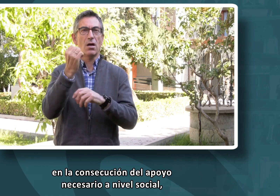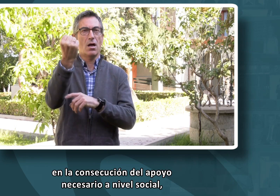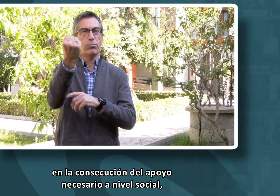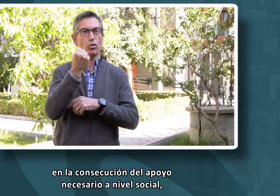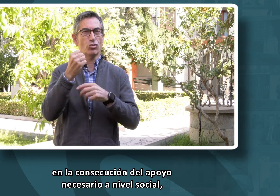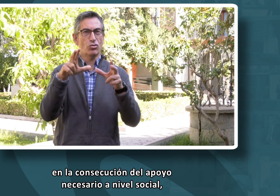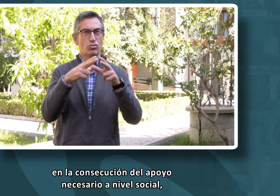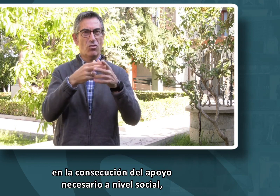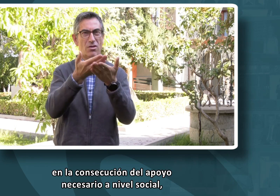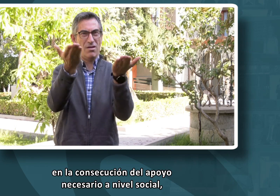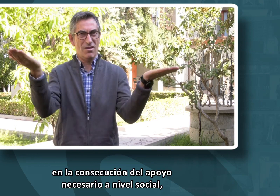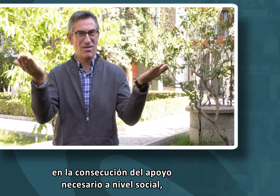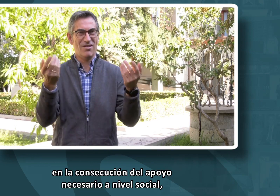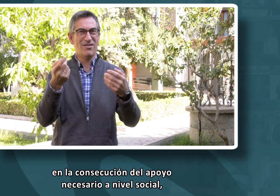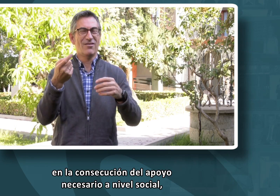necesario a nivel social,